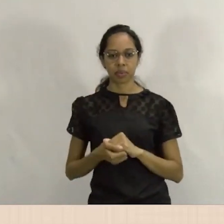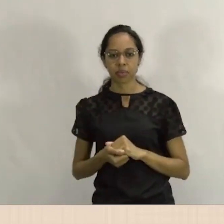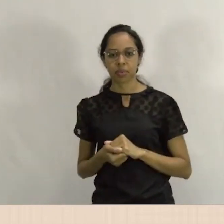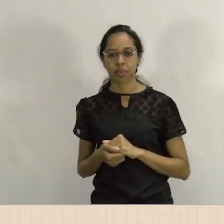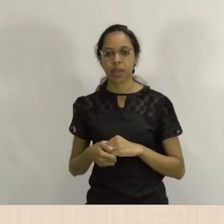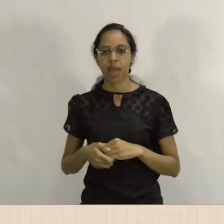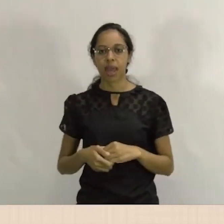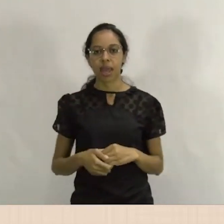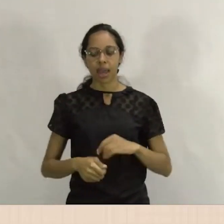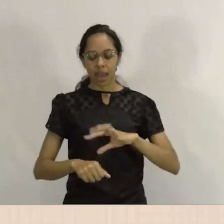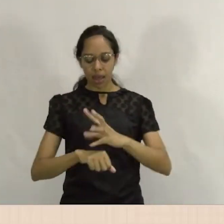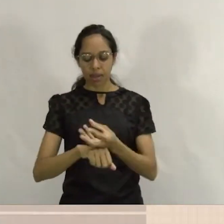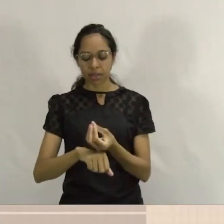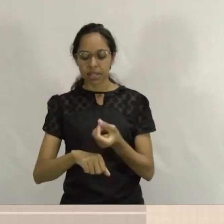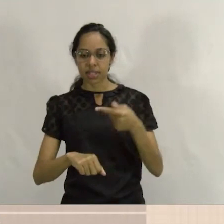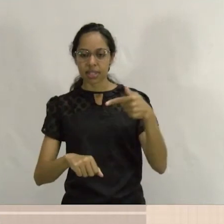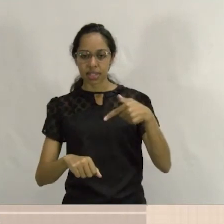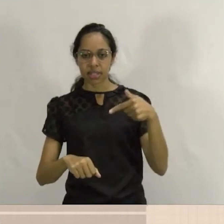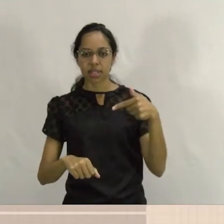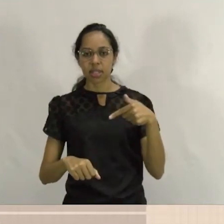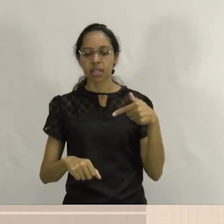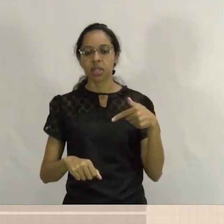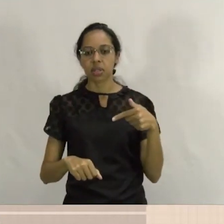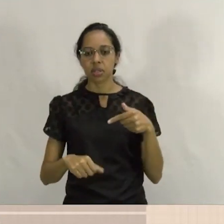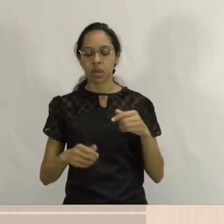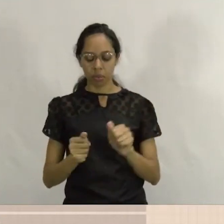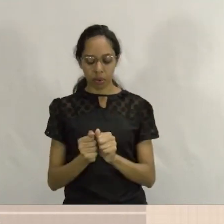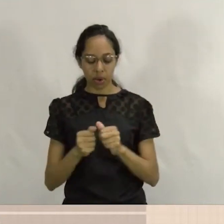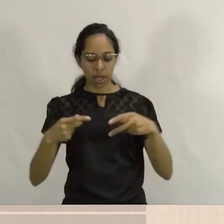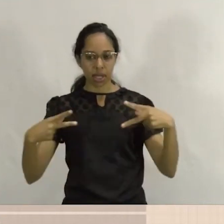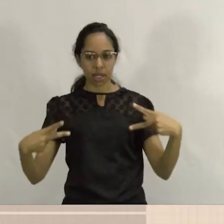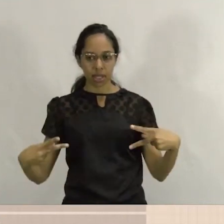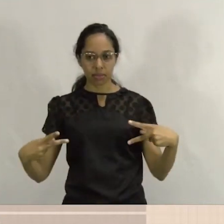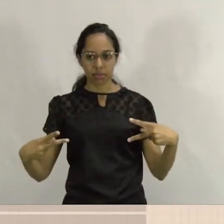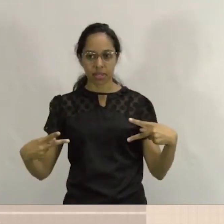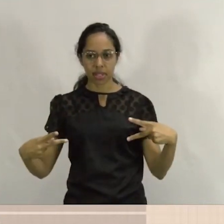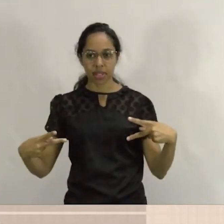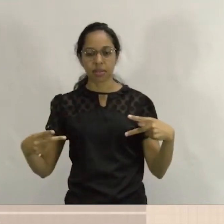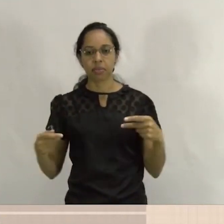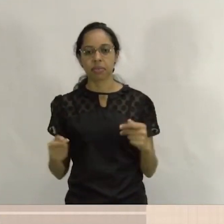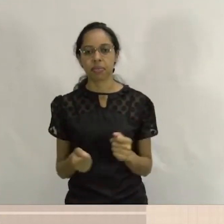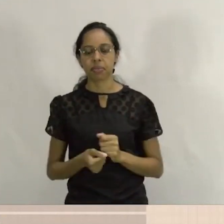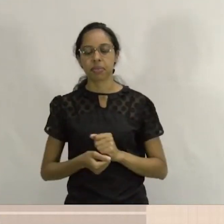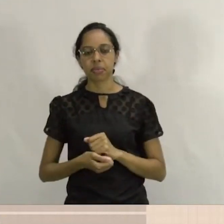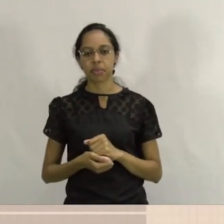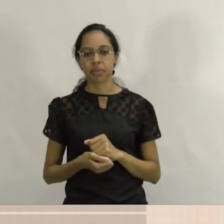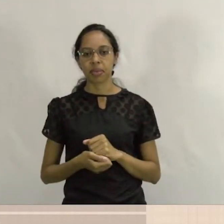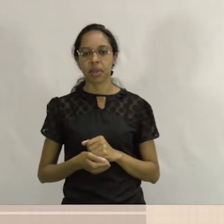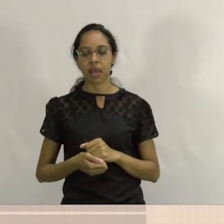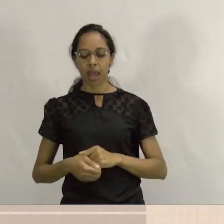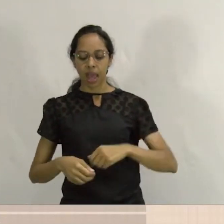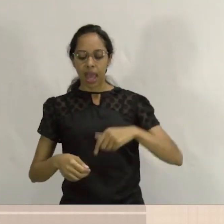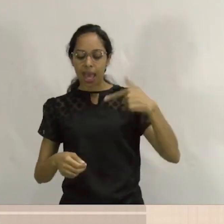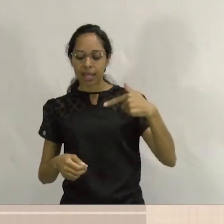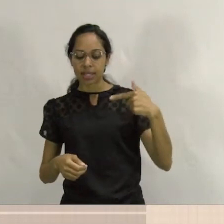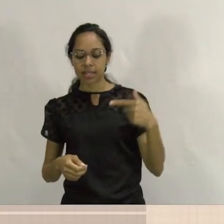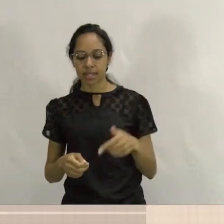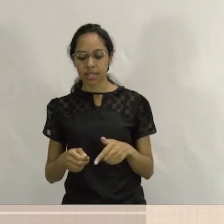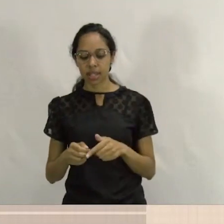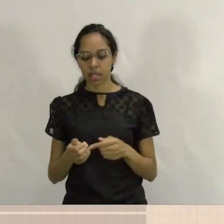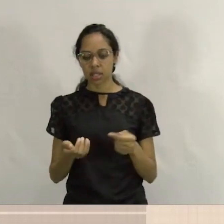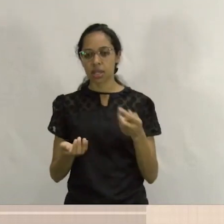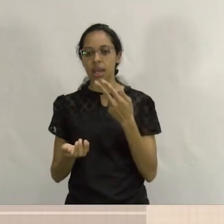As 7 igrejas de Apocalipse e as 7 cartas escritas para as 7 igrejas da Ásia Menor, em